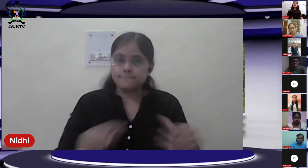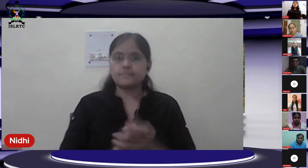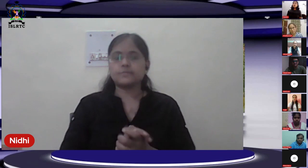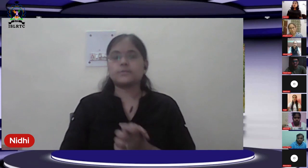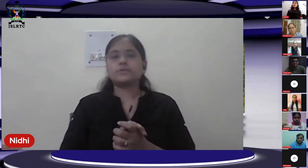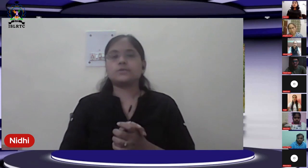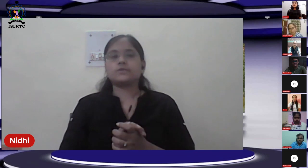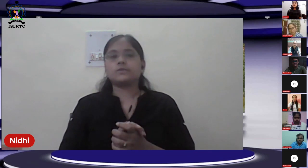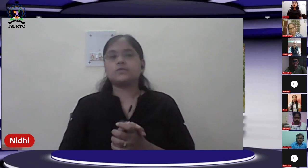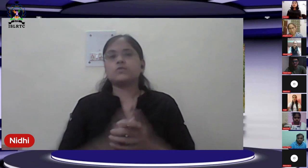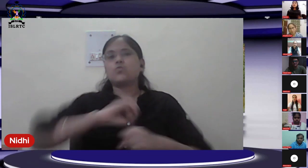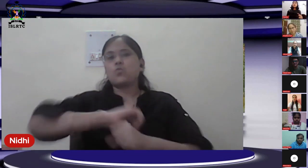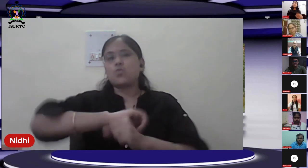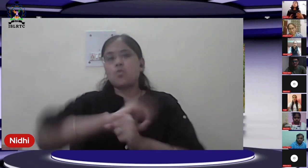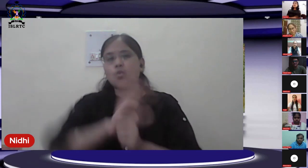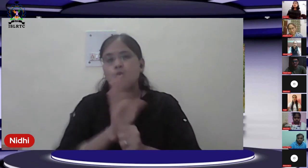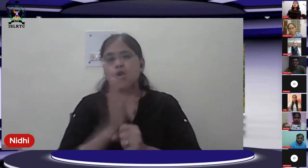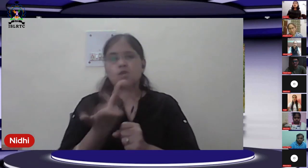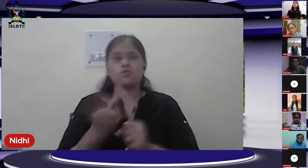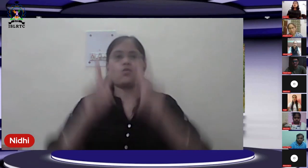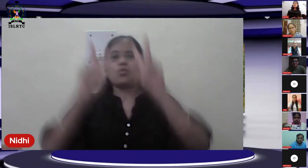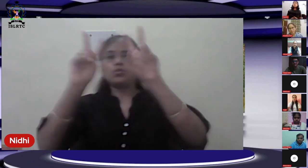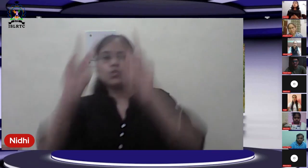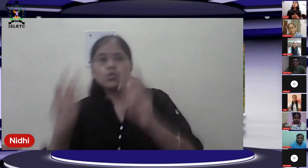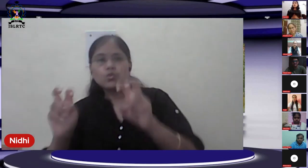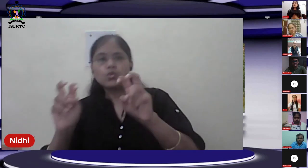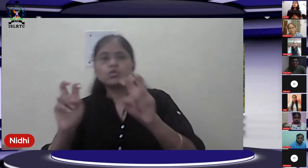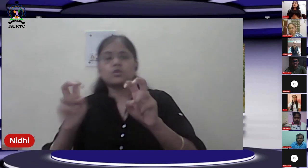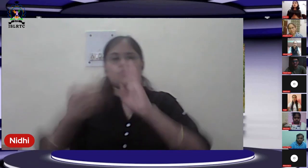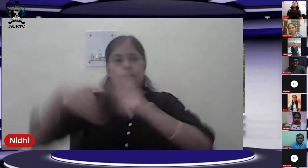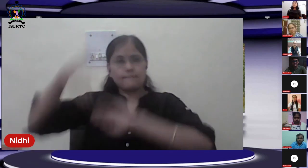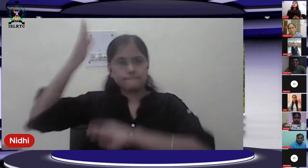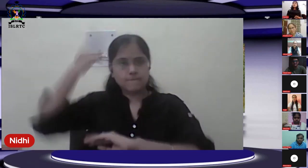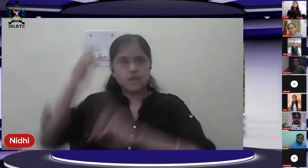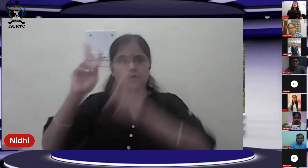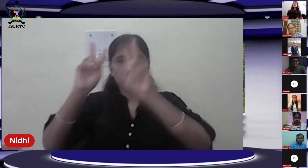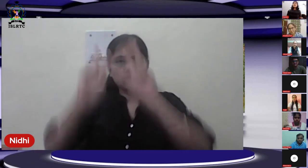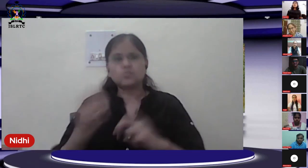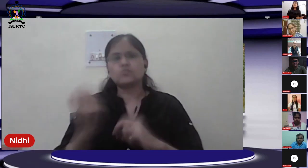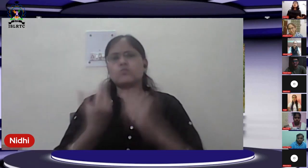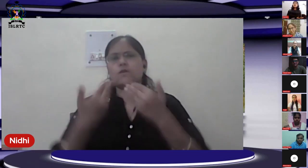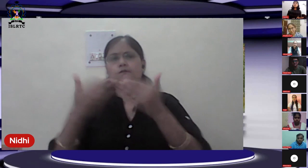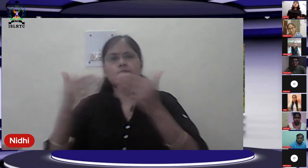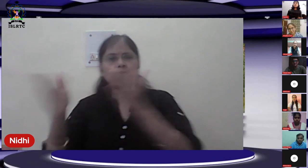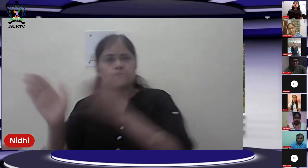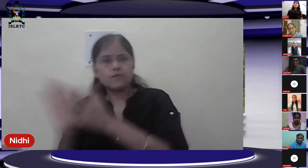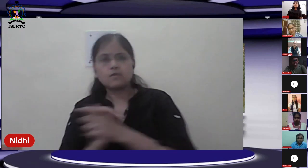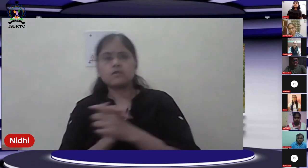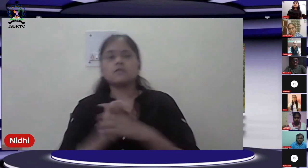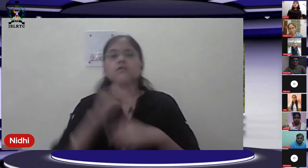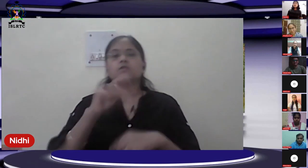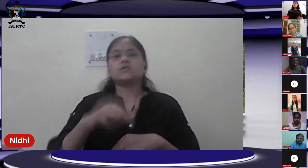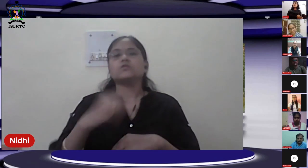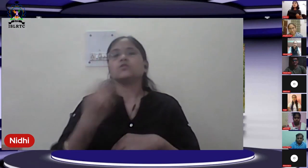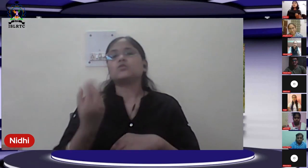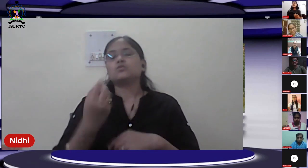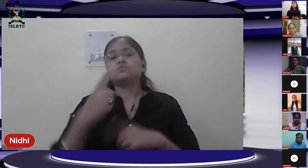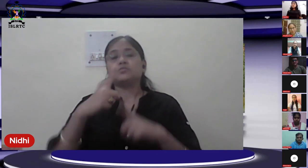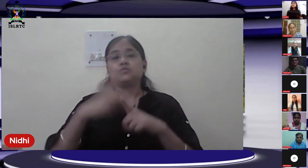कि लॉकडाउन लग चुका है और पीछे भी लगा था और अब थोड़ा खुल भी रहा है, तो ऐसे में बहुत सारे लोगों की जॉब गई है और बहुत सारे लोग डिप्रेशन में भी